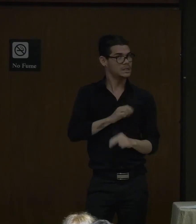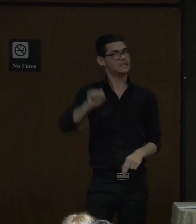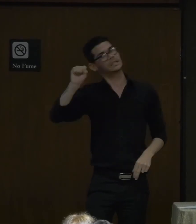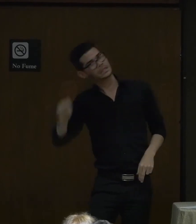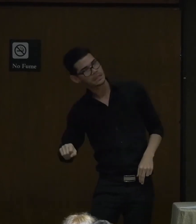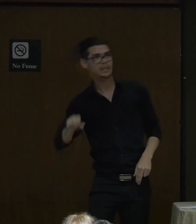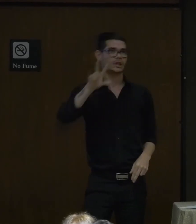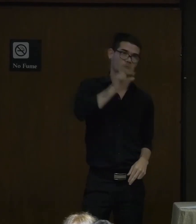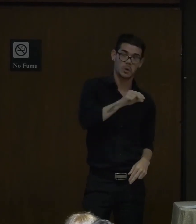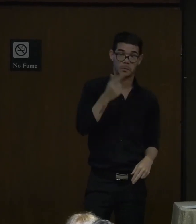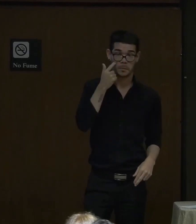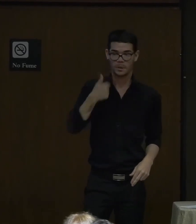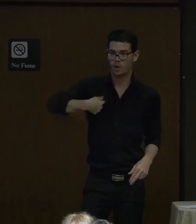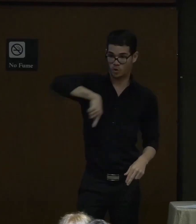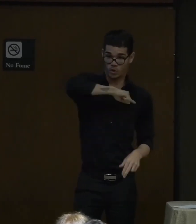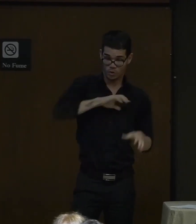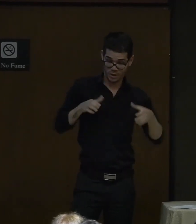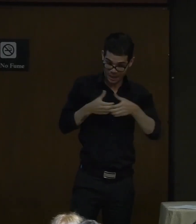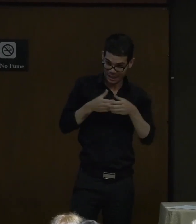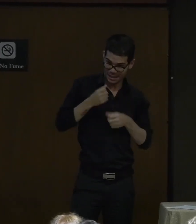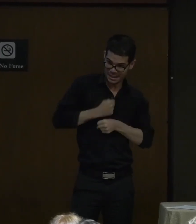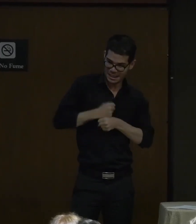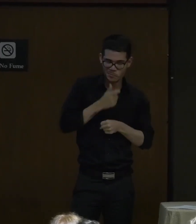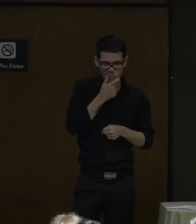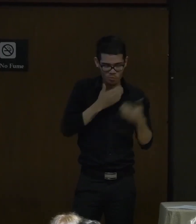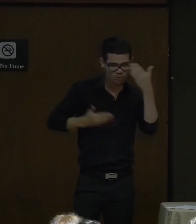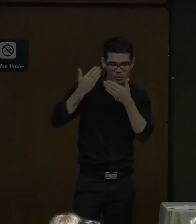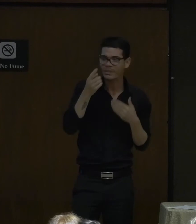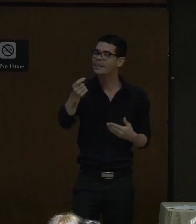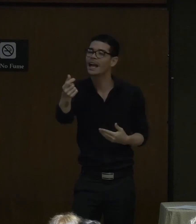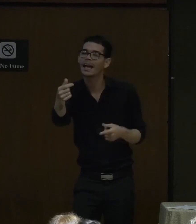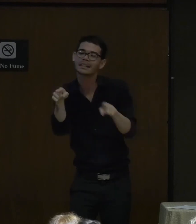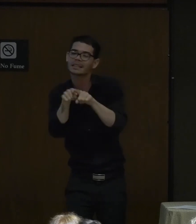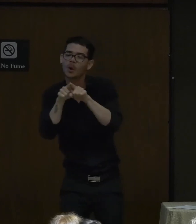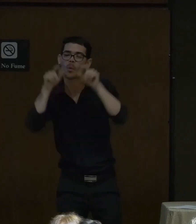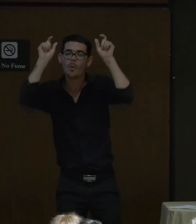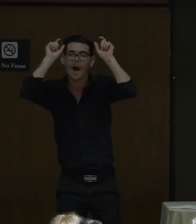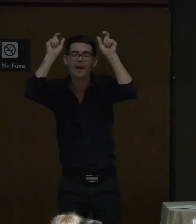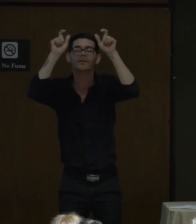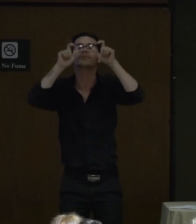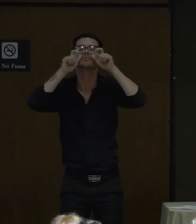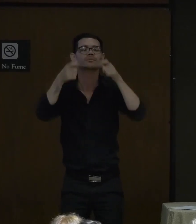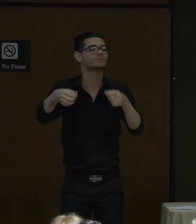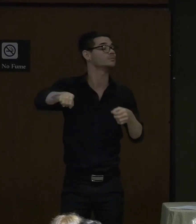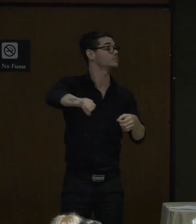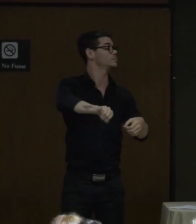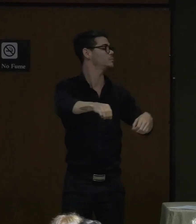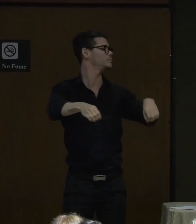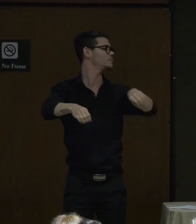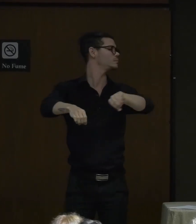bueno, les voy a mostrar para que ustedes se sientan por un momento como si fueran